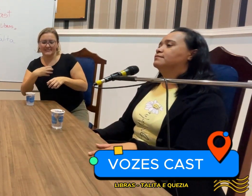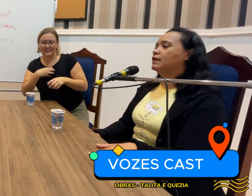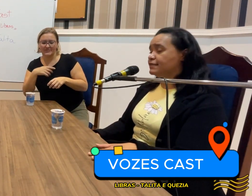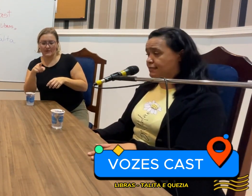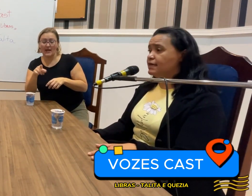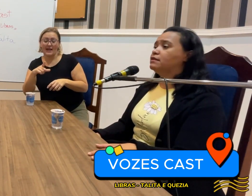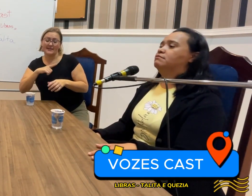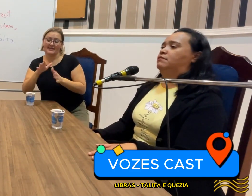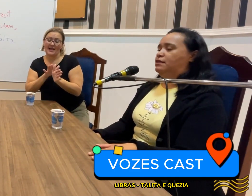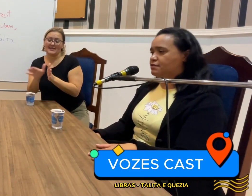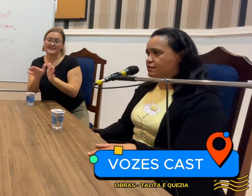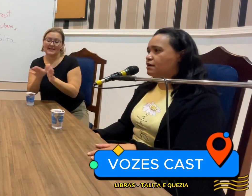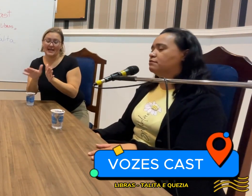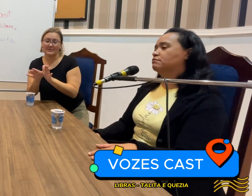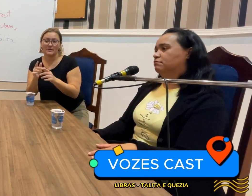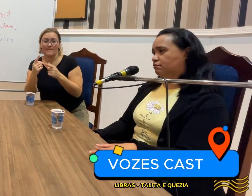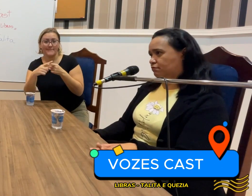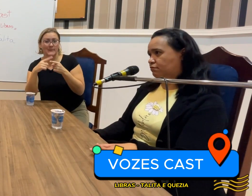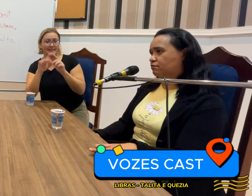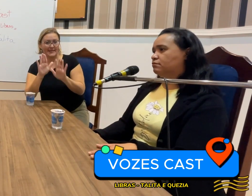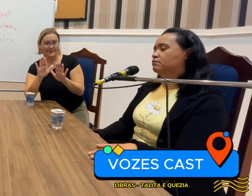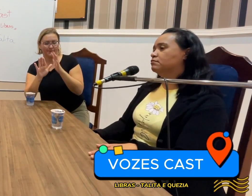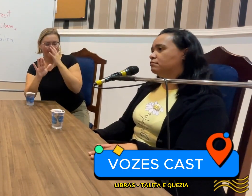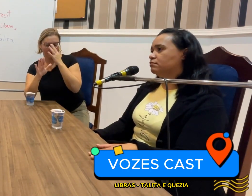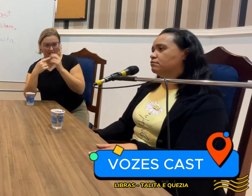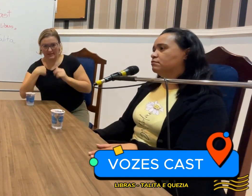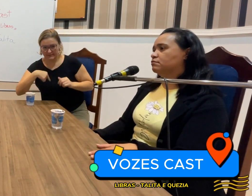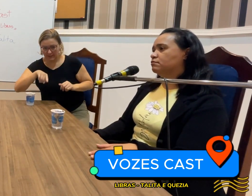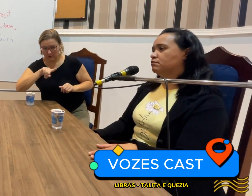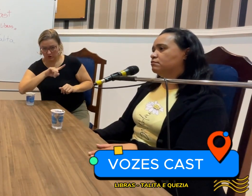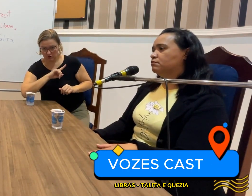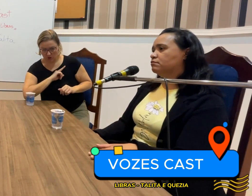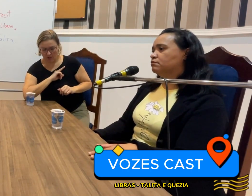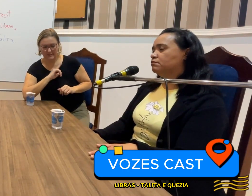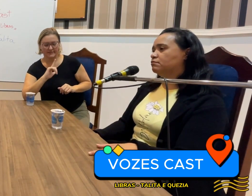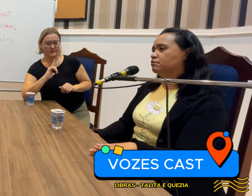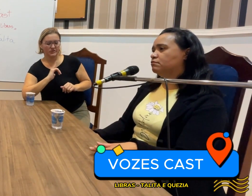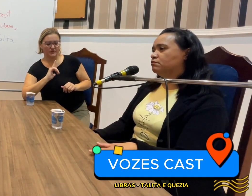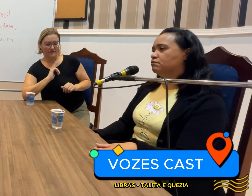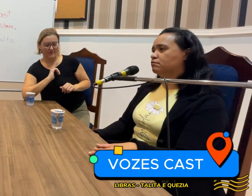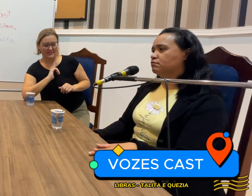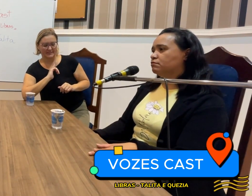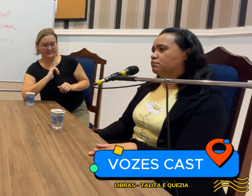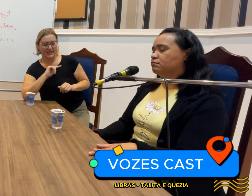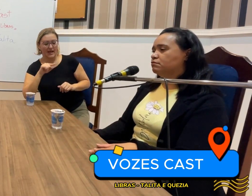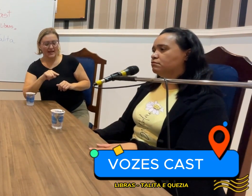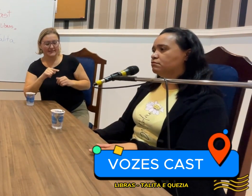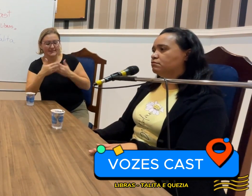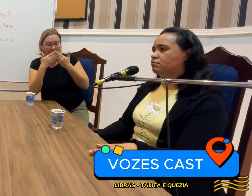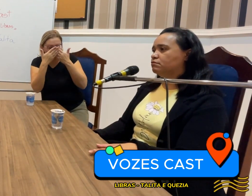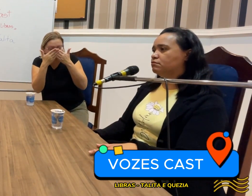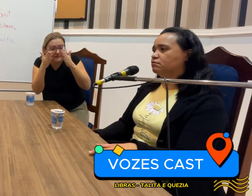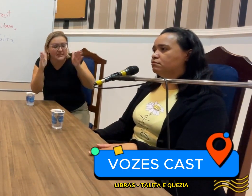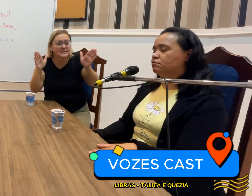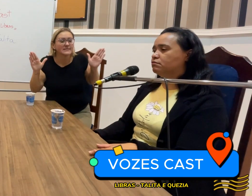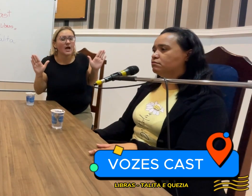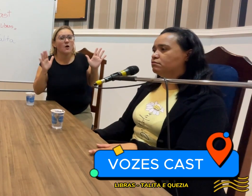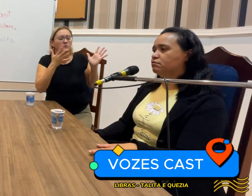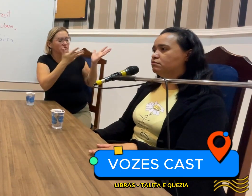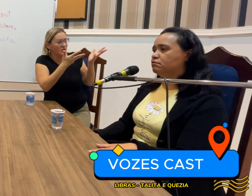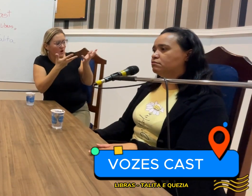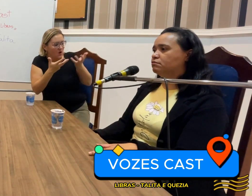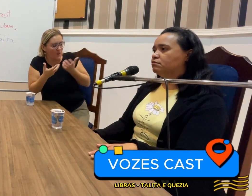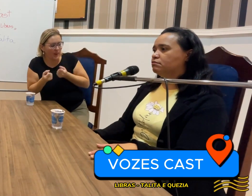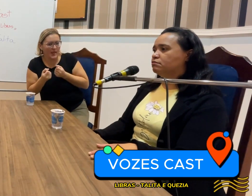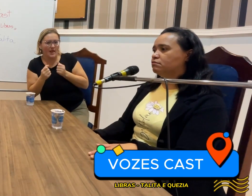o acesso. Sim. Porque se nós tivéssemos essa questão de expandir e acolhêssemos